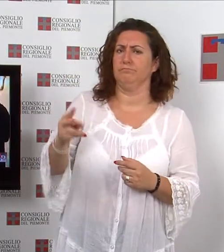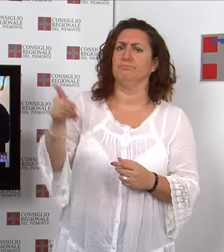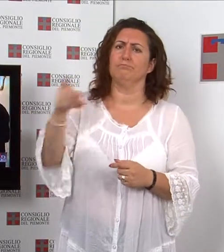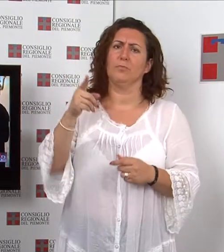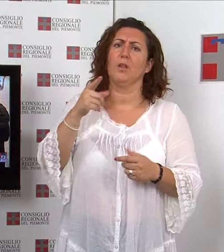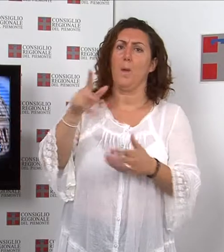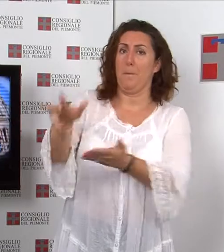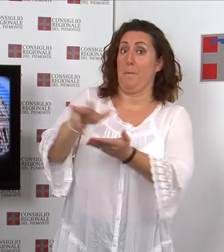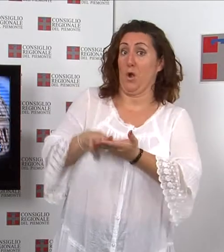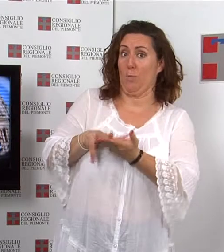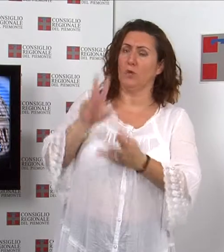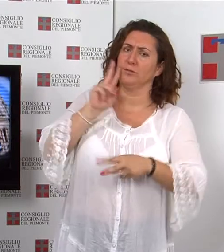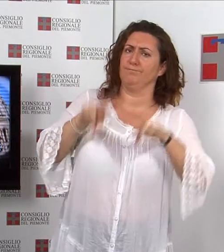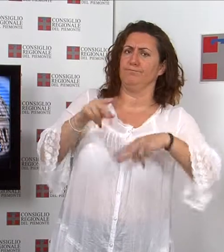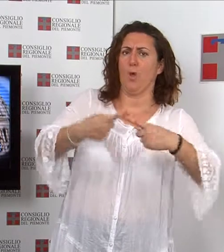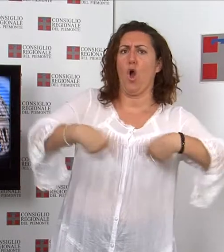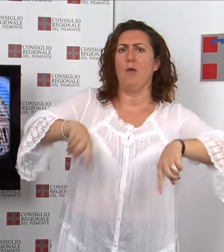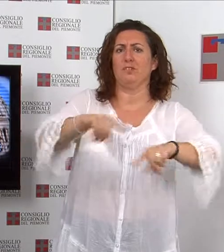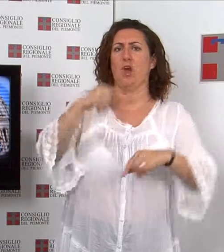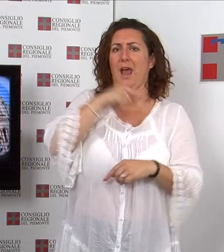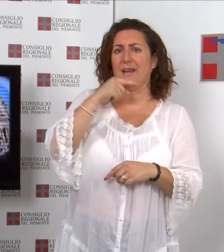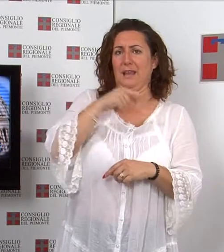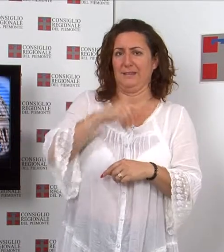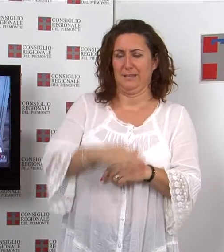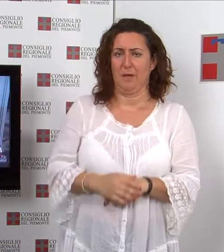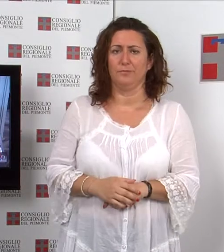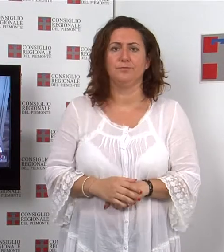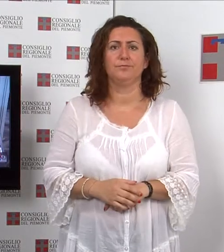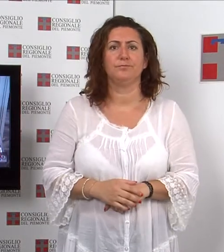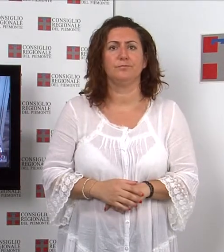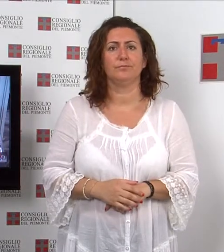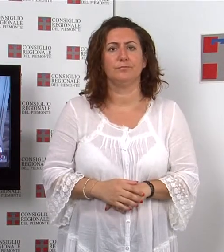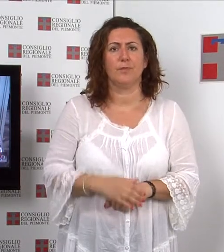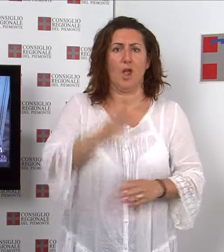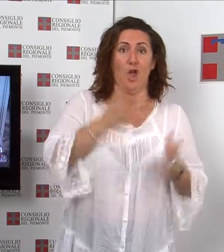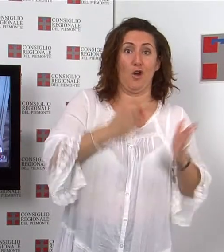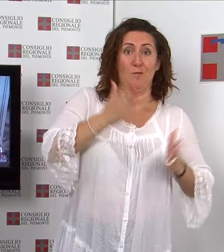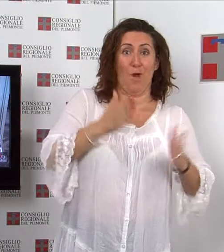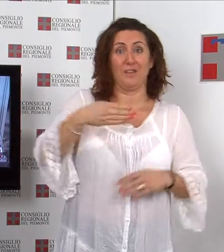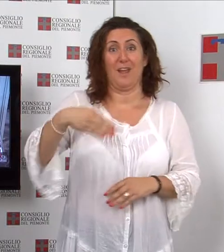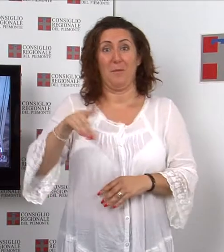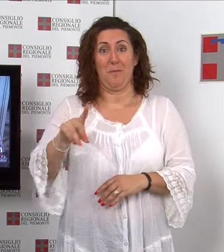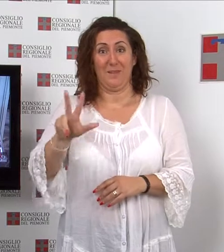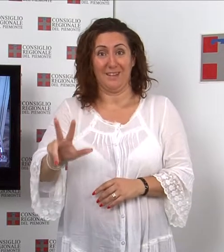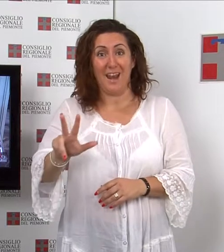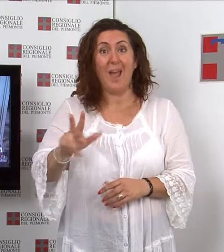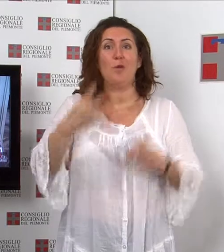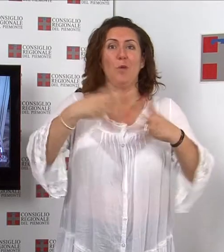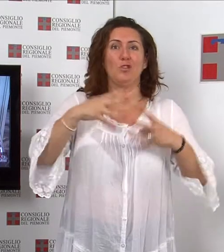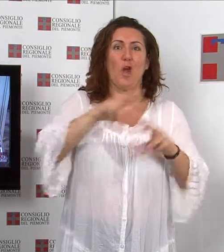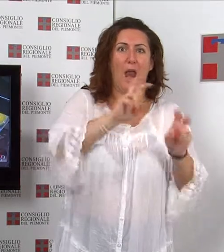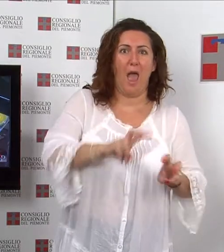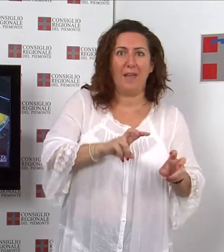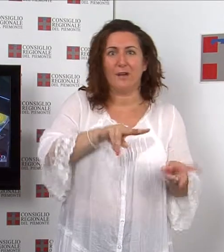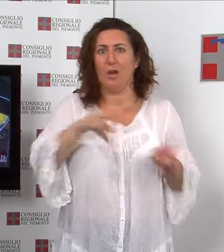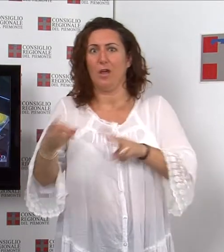commissione di garanzia. In uscita il numero estivo di notizie. Dalla robotica all'MP3, dal motore elettrico alle città intelligenti,